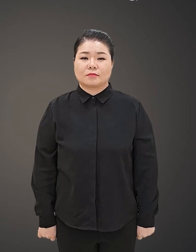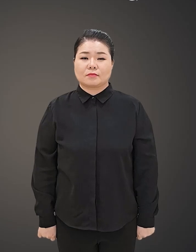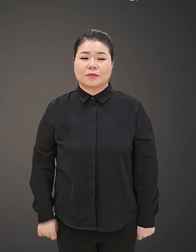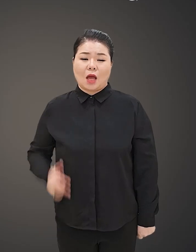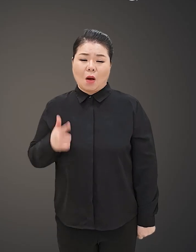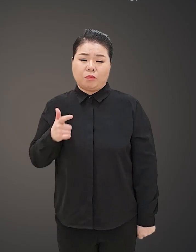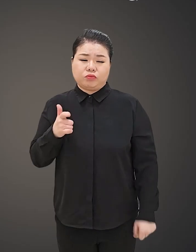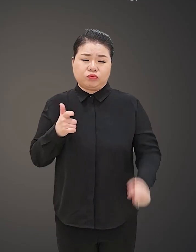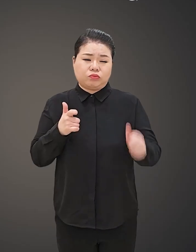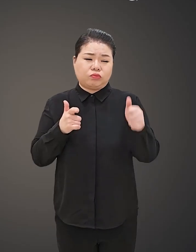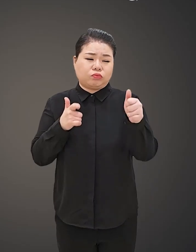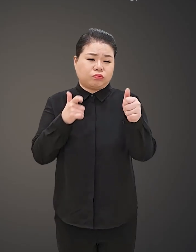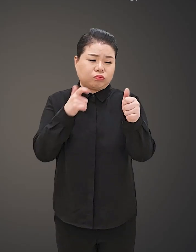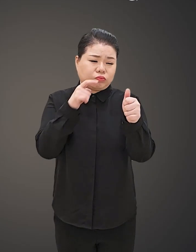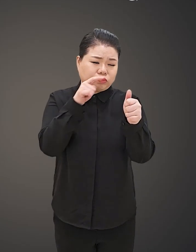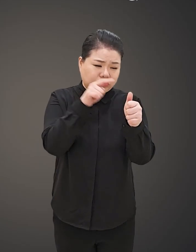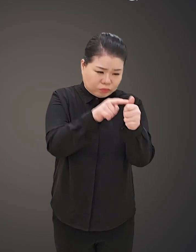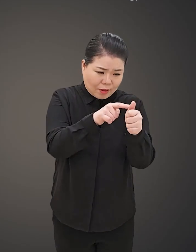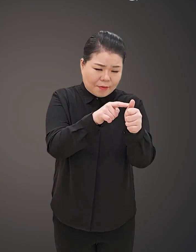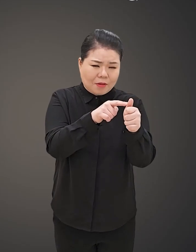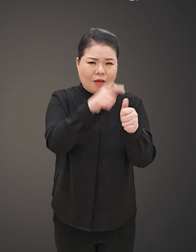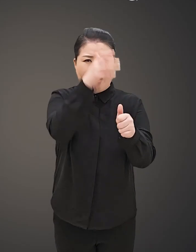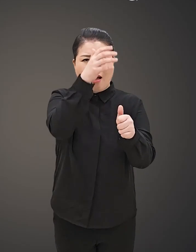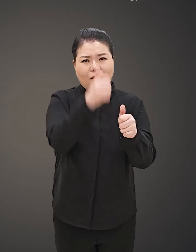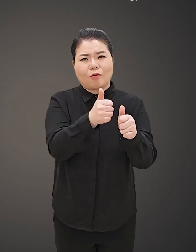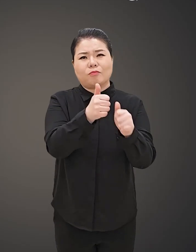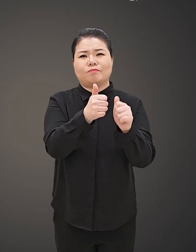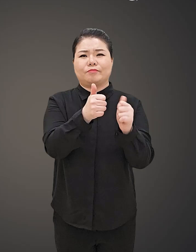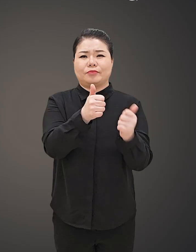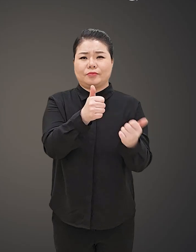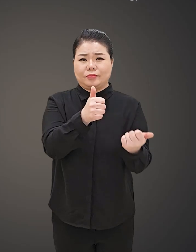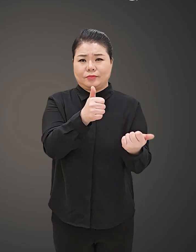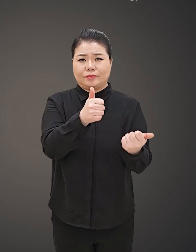총에 맞은 이크발을 결국 사망하게 되었습니다.